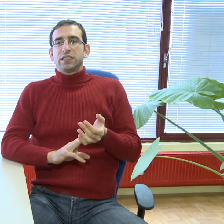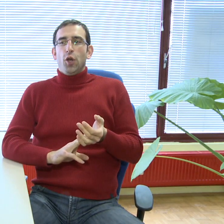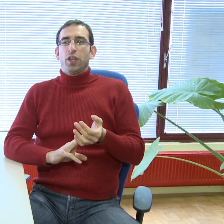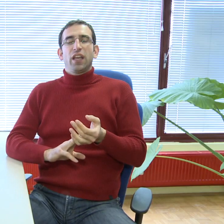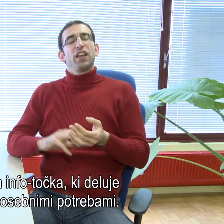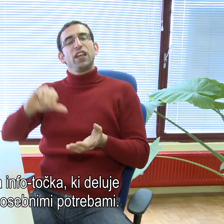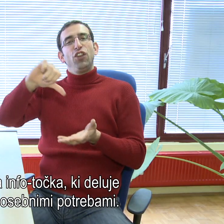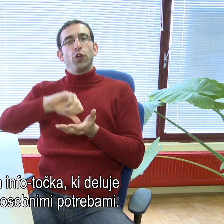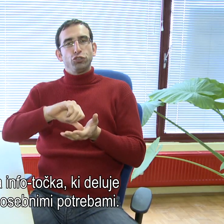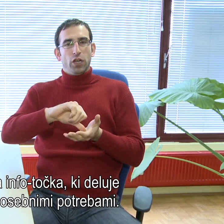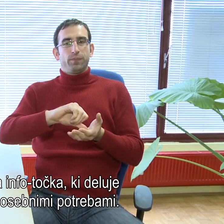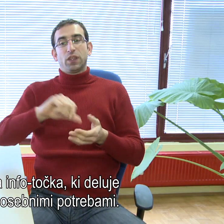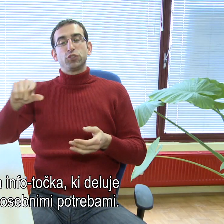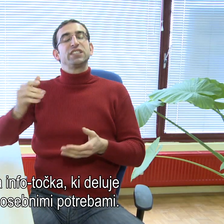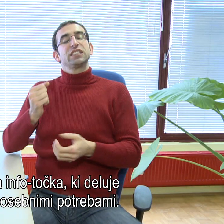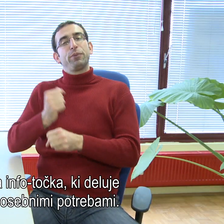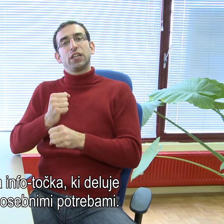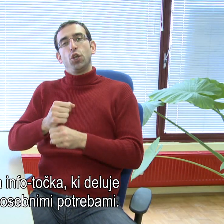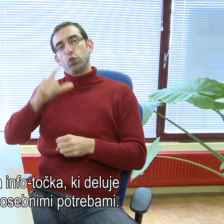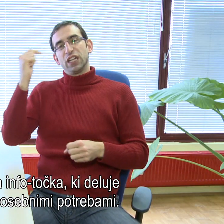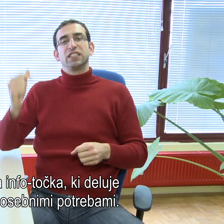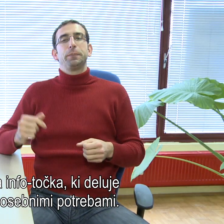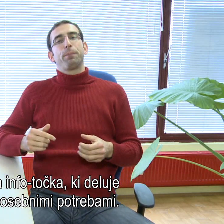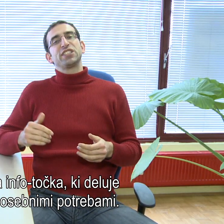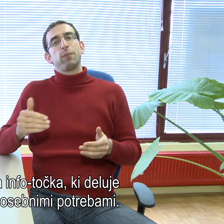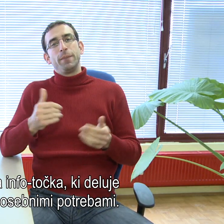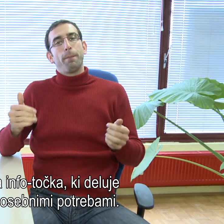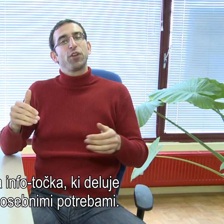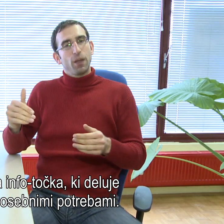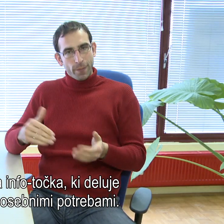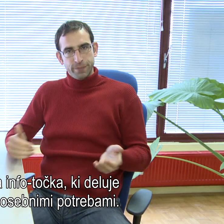Razumel, in v Toško, da bi se vse počeli ljudi s posebnimi potrebami.